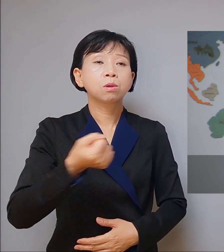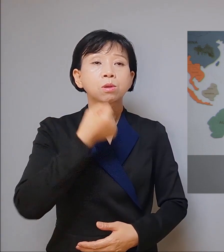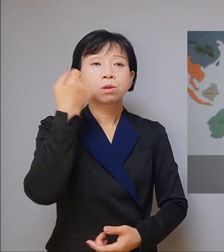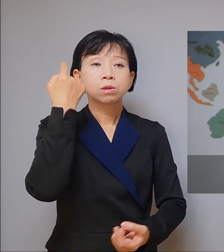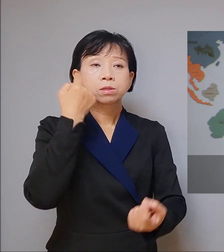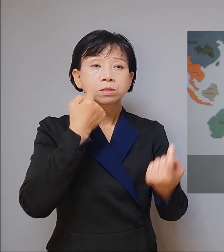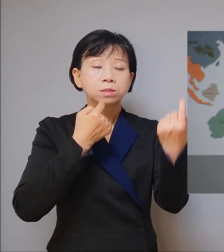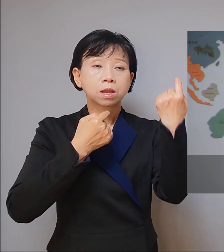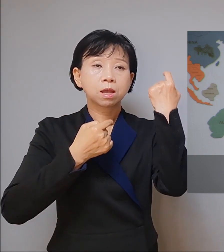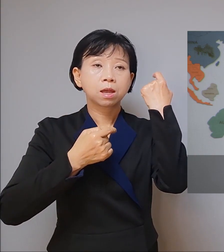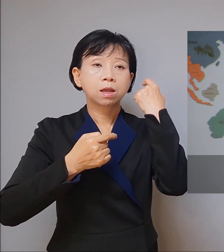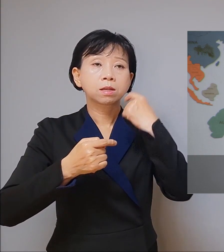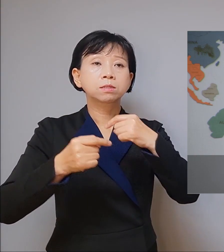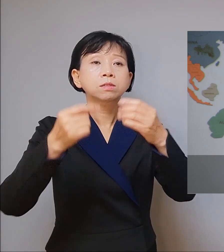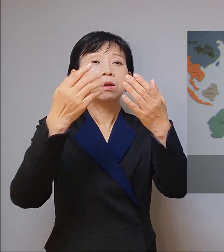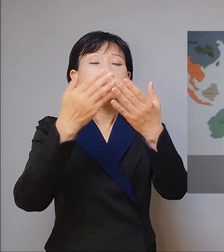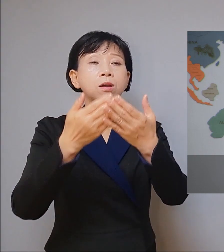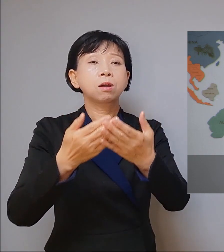손길로